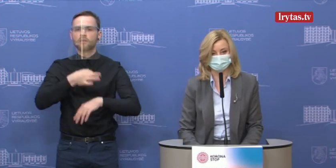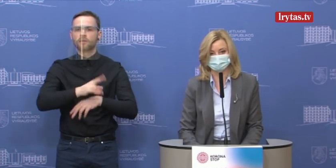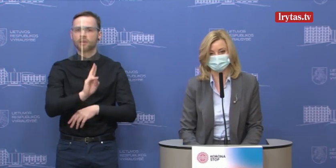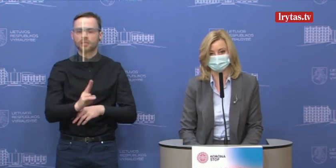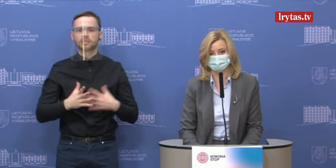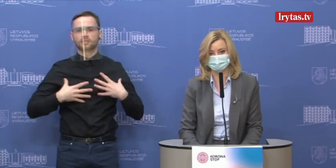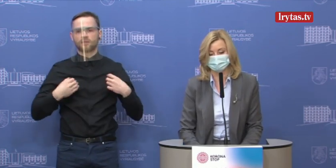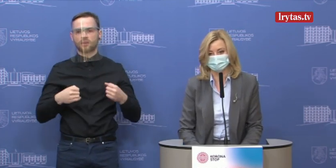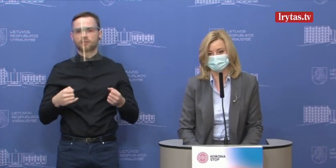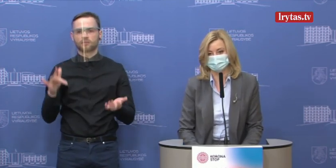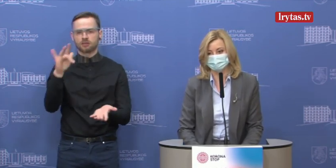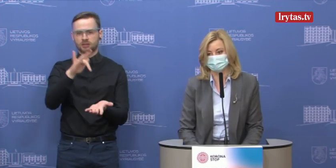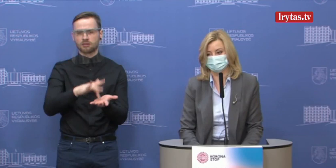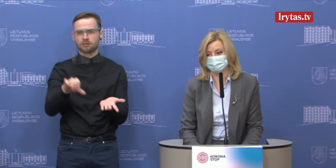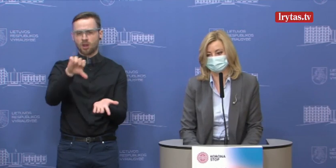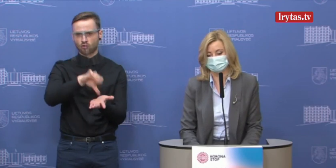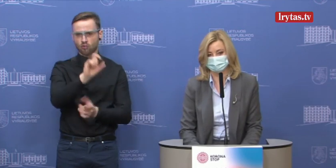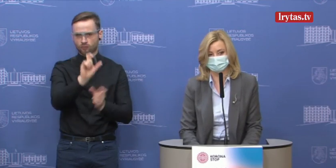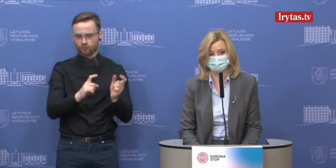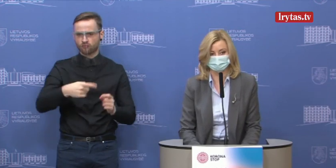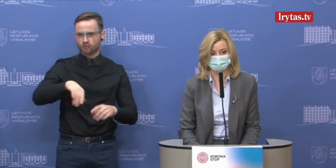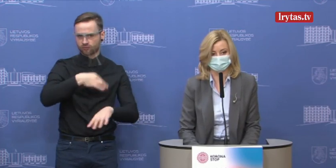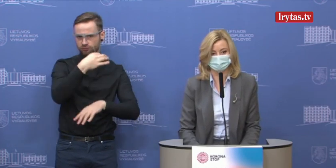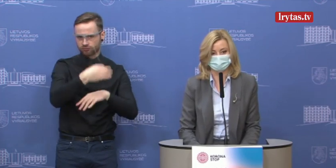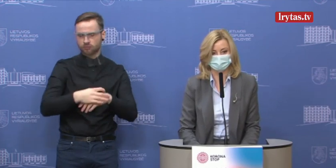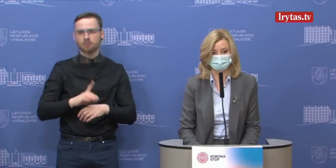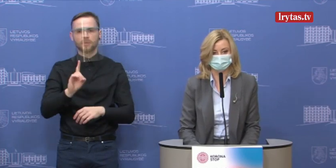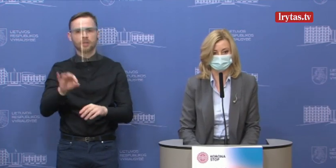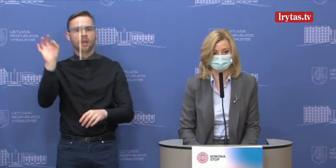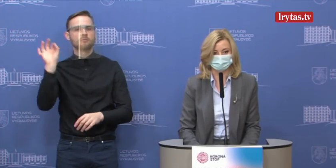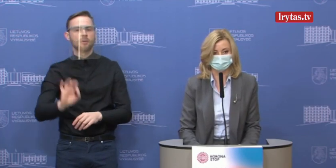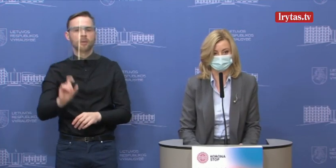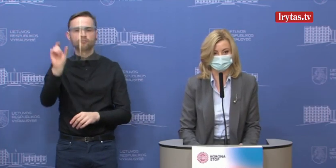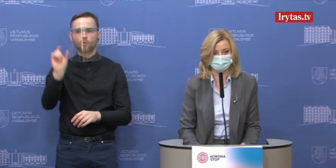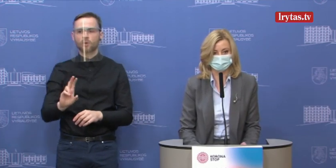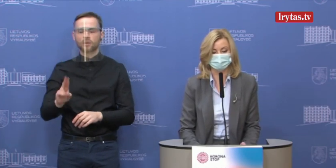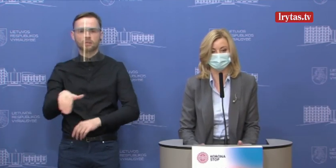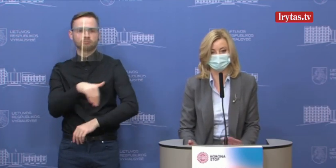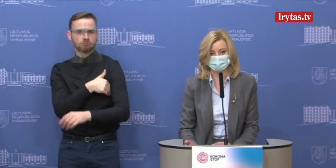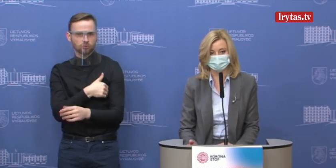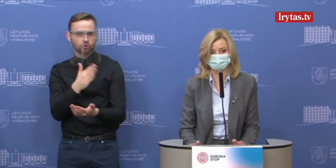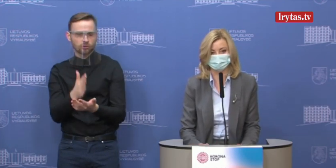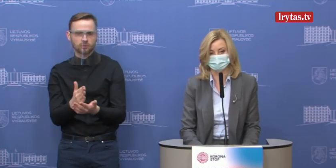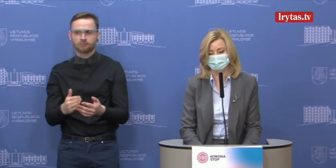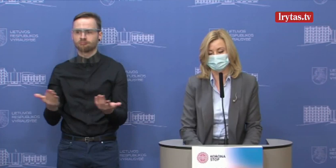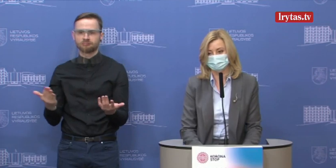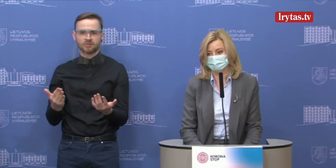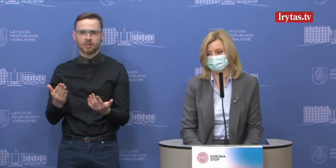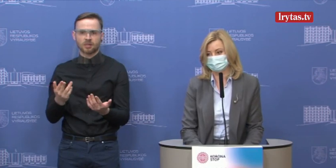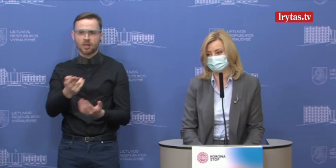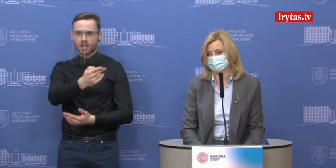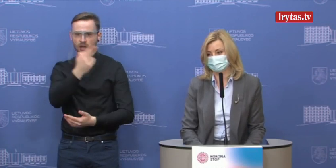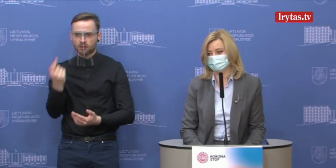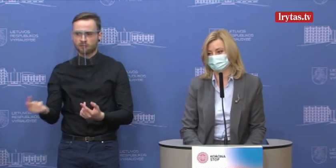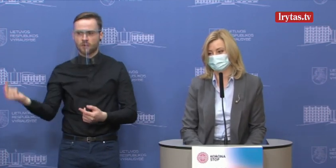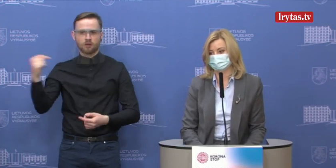rekomendacijos, kaip pasielgti, bet dažnai tokį žmogų gali ir neišleisti arba neįleisti į